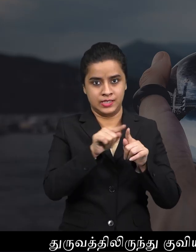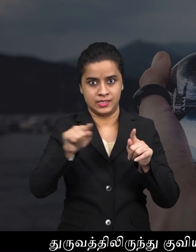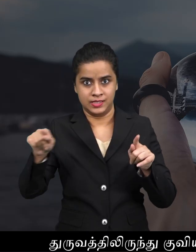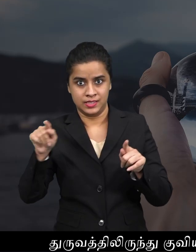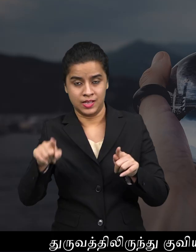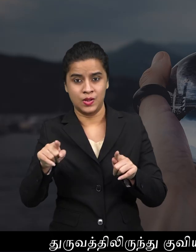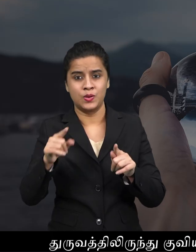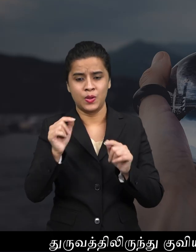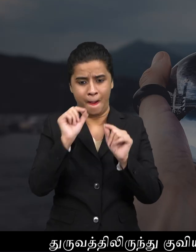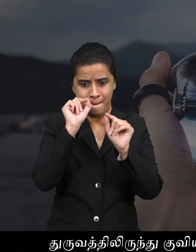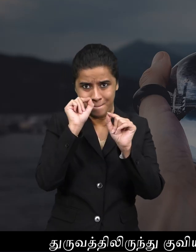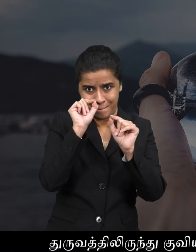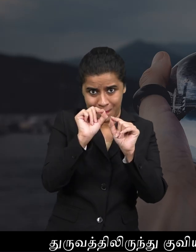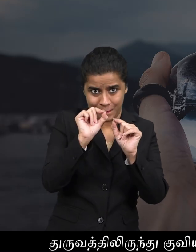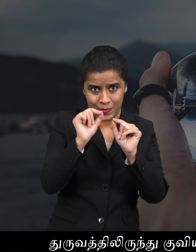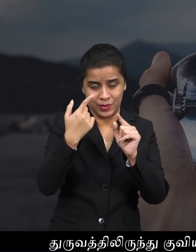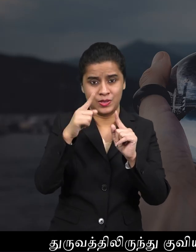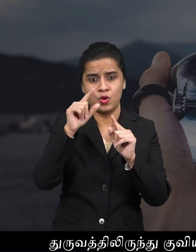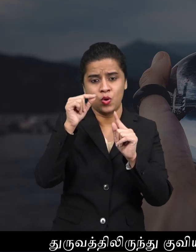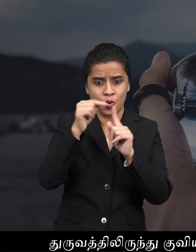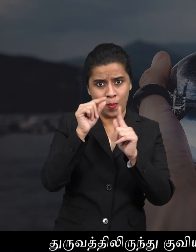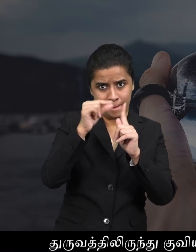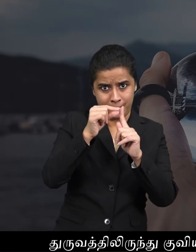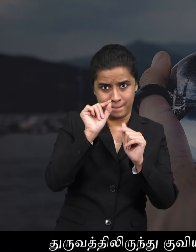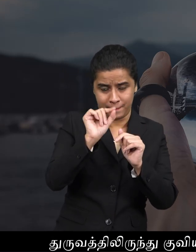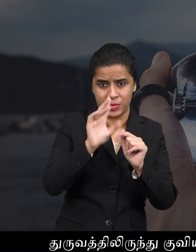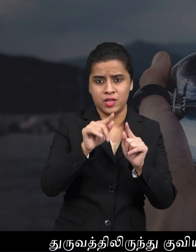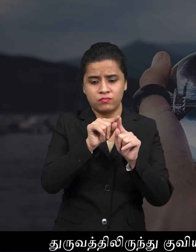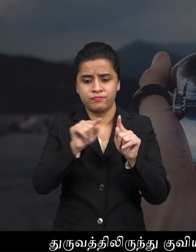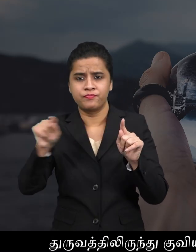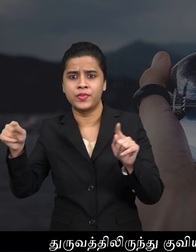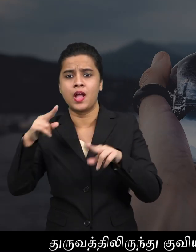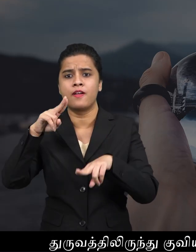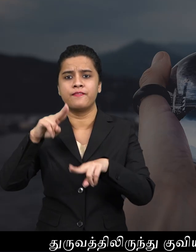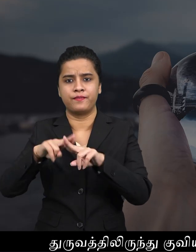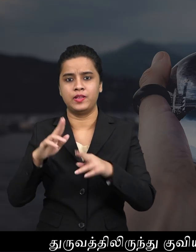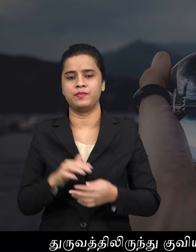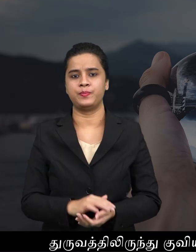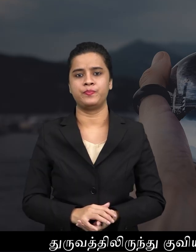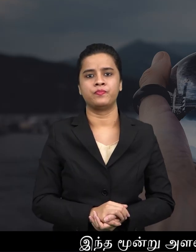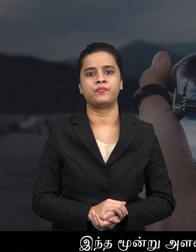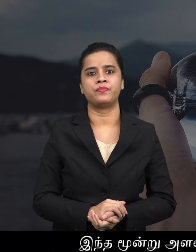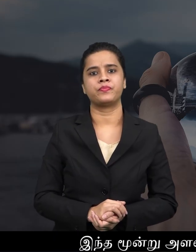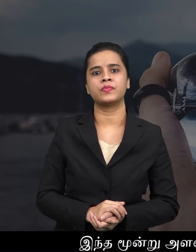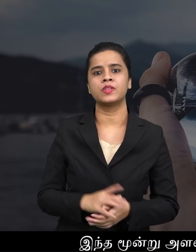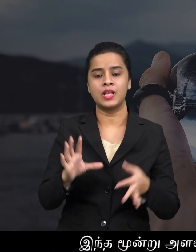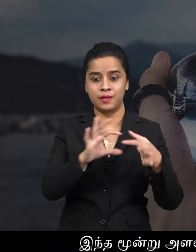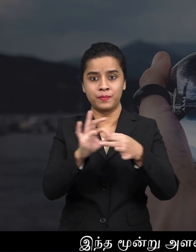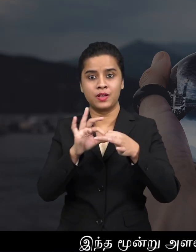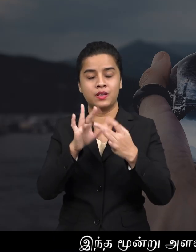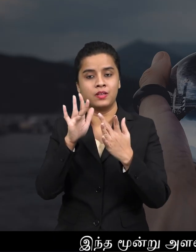துருவத்திலிருந்து குவிய புள்ளியின் தூரம் குவிய நீளம், அதாவது F எனப்படும். இந்த